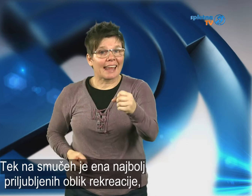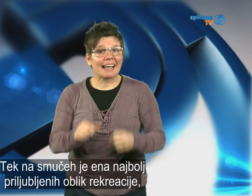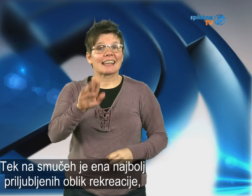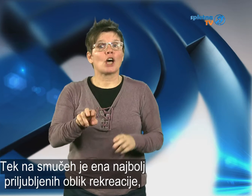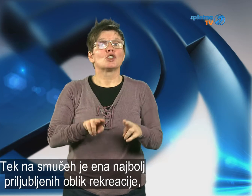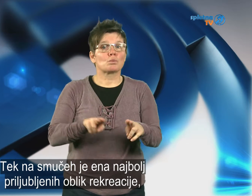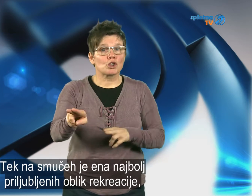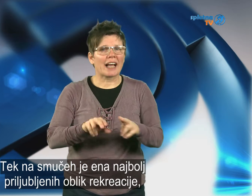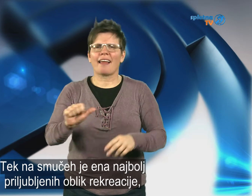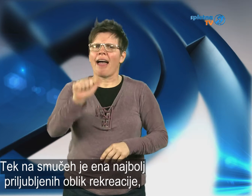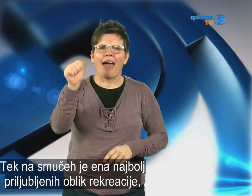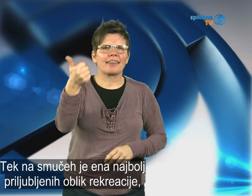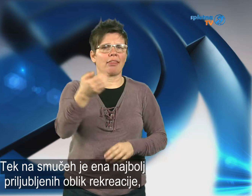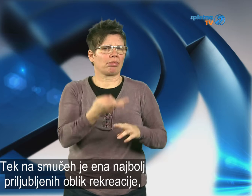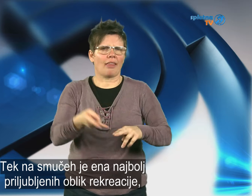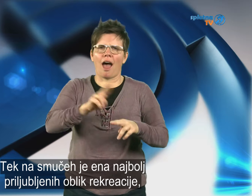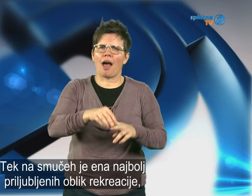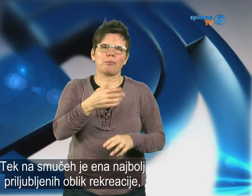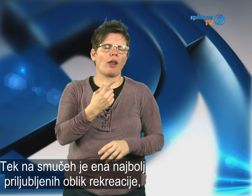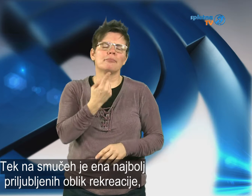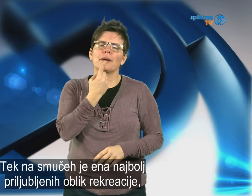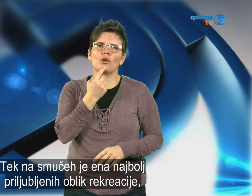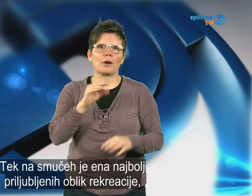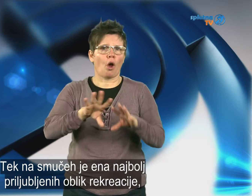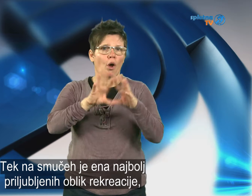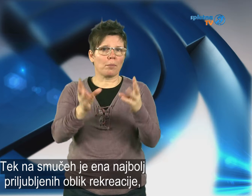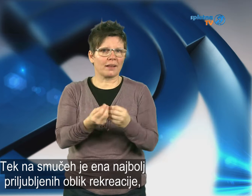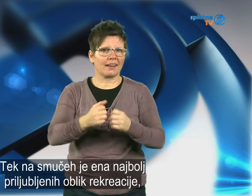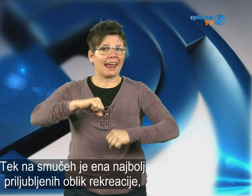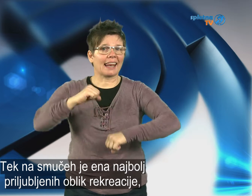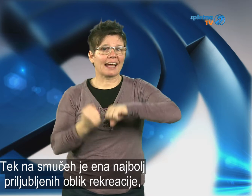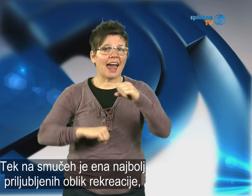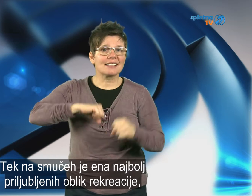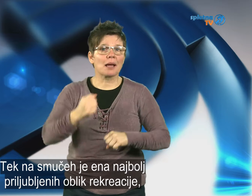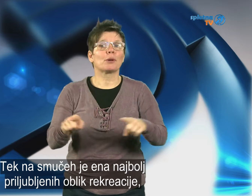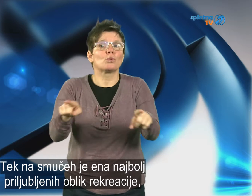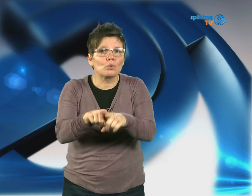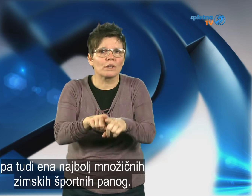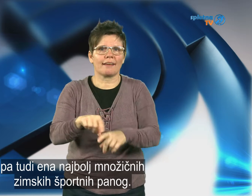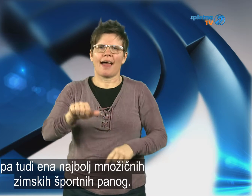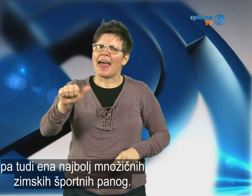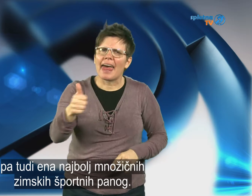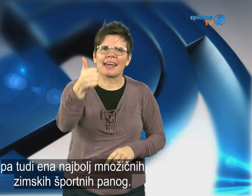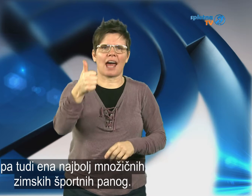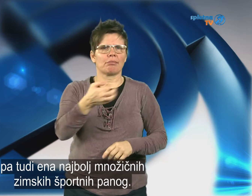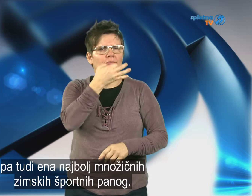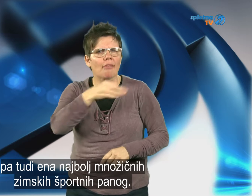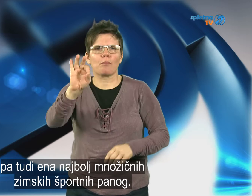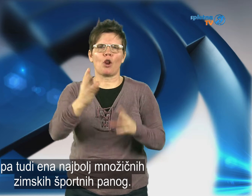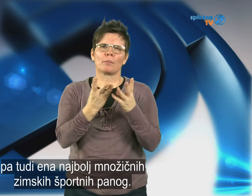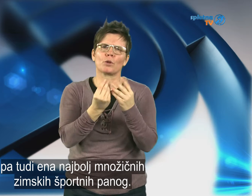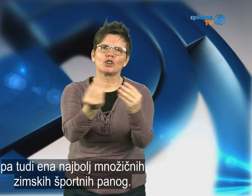Tek na smučeh je ena najbolj priljubljenih oblik rekreacije, pa tudi ena najbolj množičnih zimskih športnih panog.